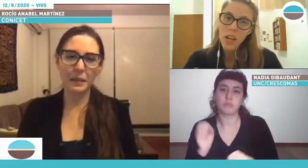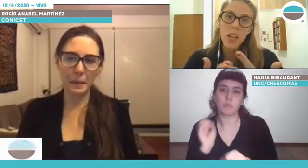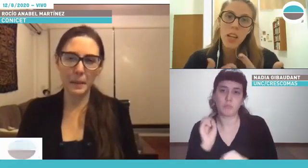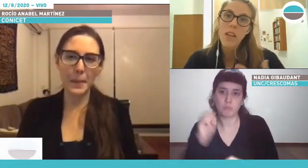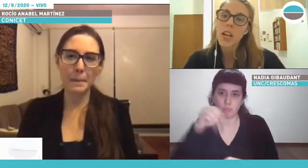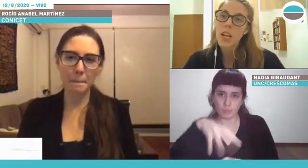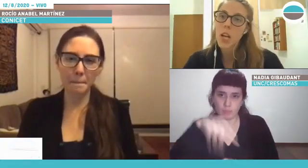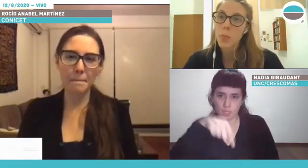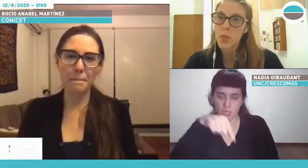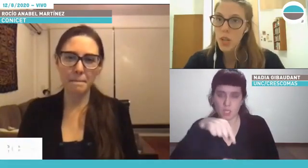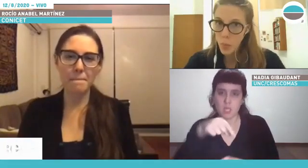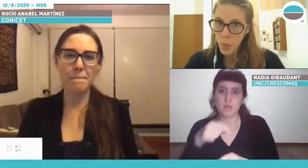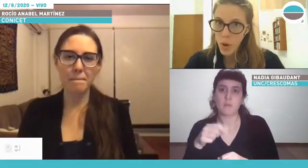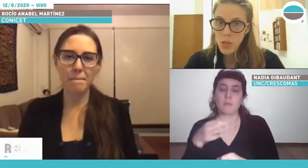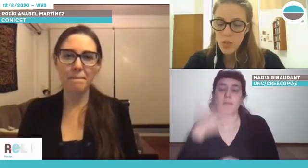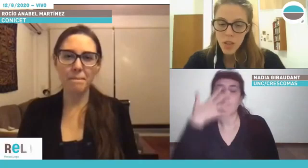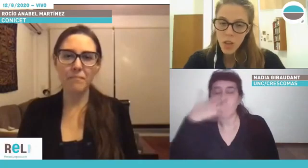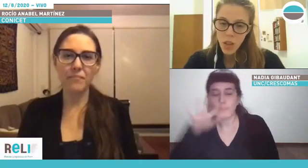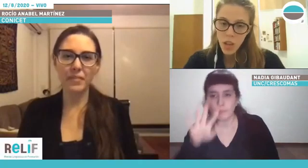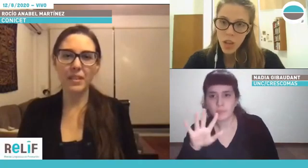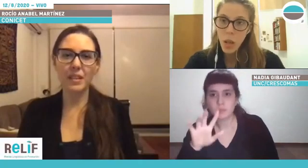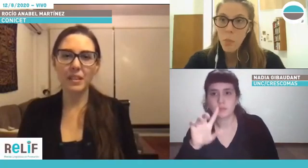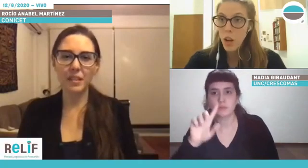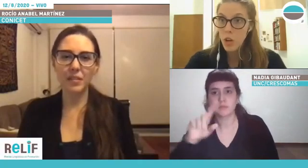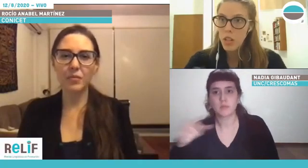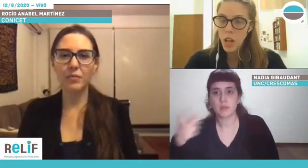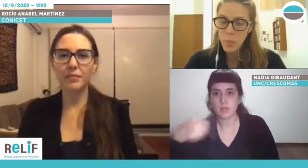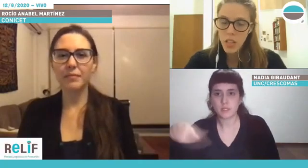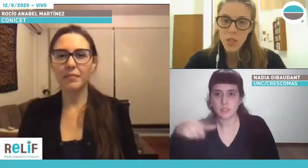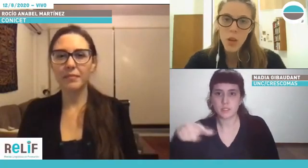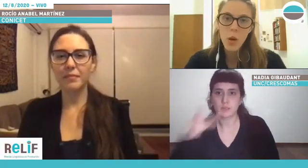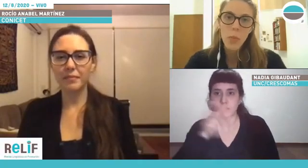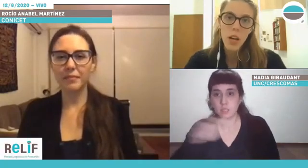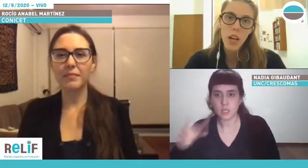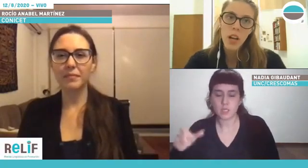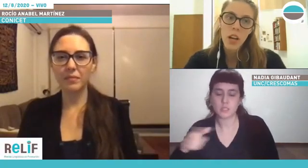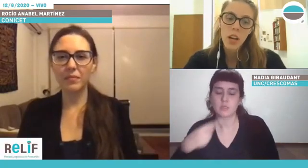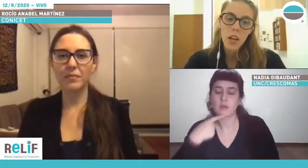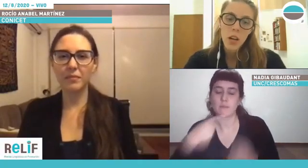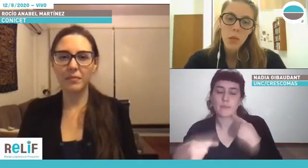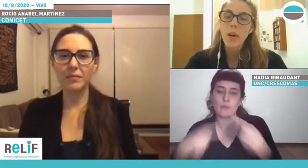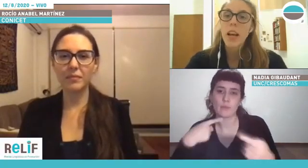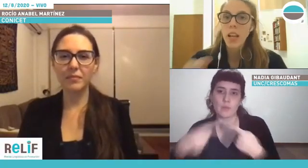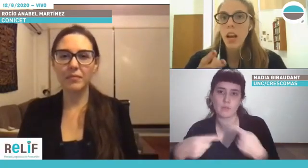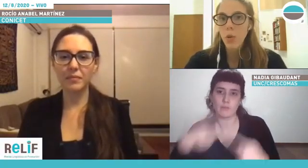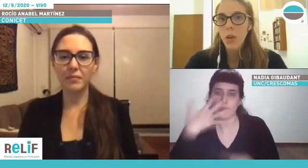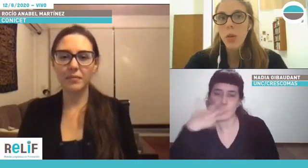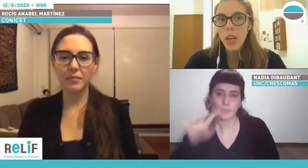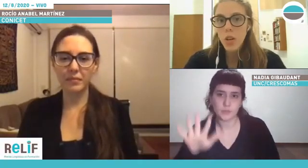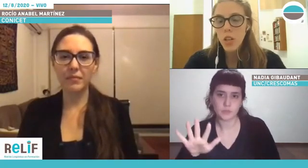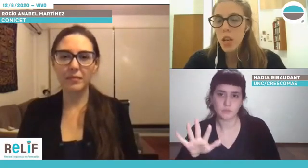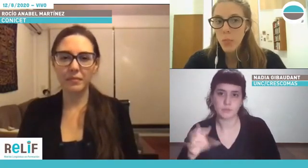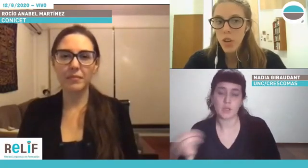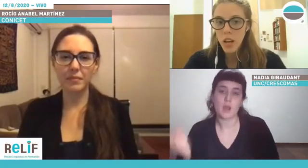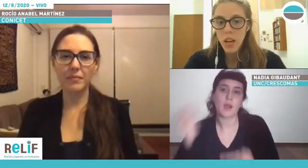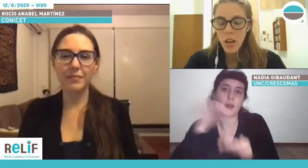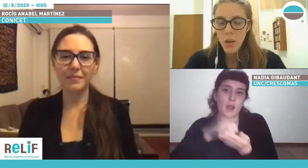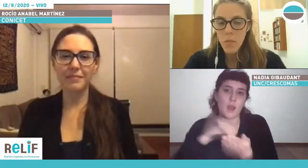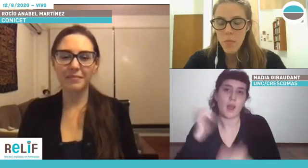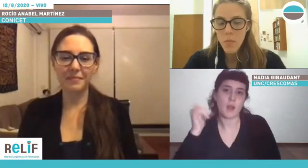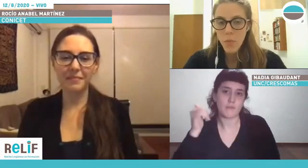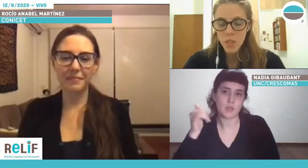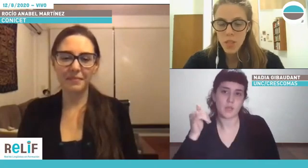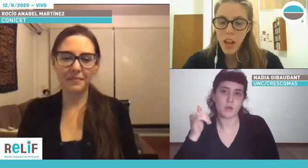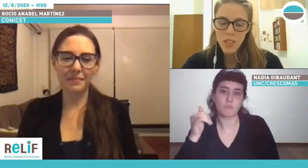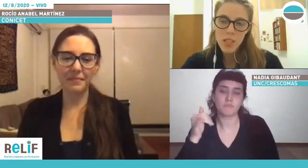a pasar y las van a responder después, también con interpretación para agregarlo al video y que